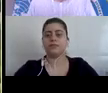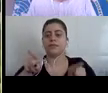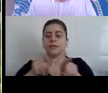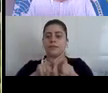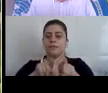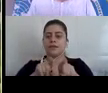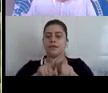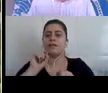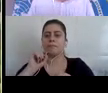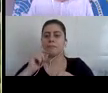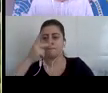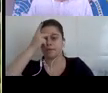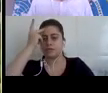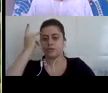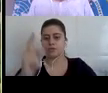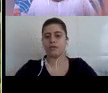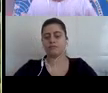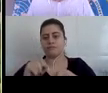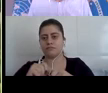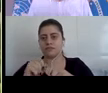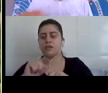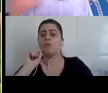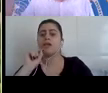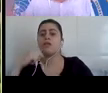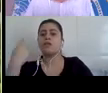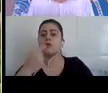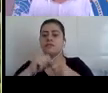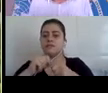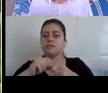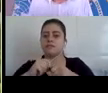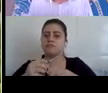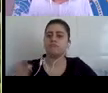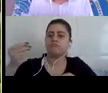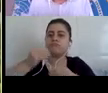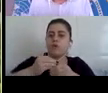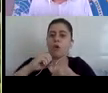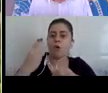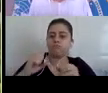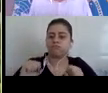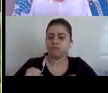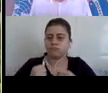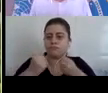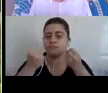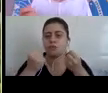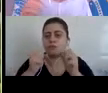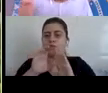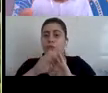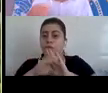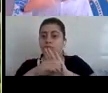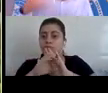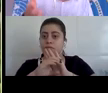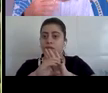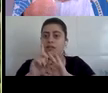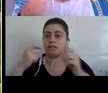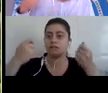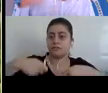Que podemos fazer? Bom, precisamente implementar ou fortalecer os conselhos, não necessariamente